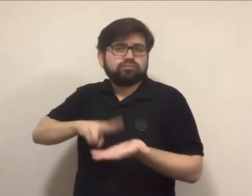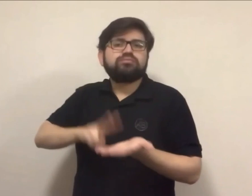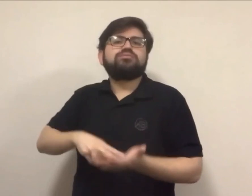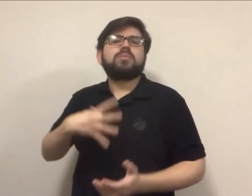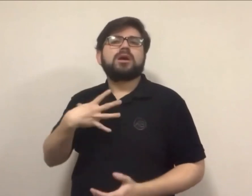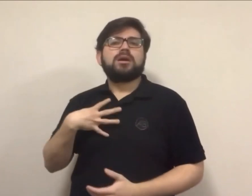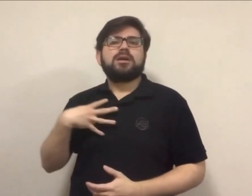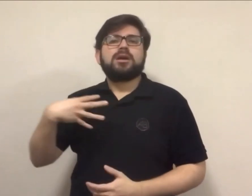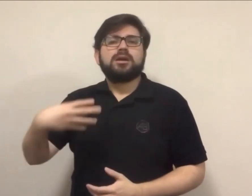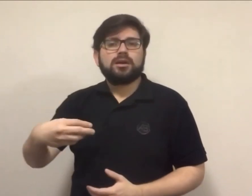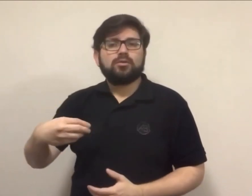Eso es la adopción.